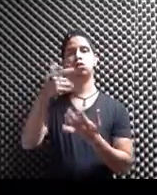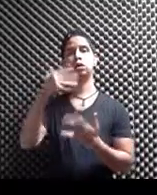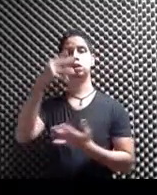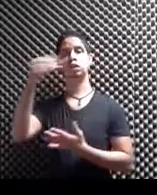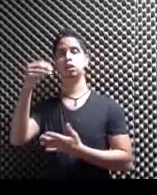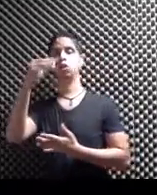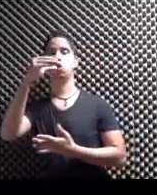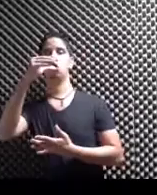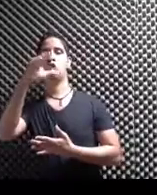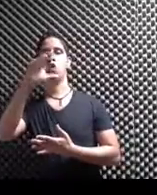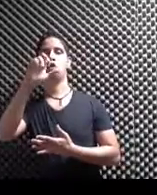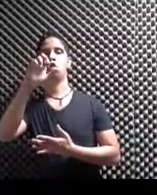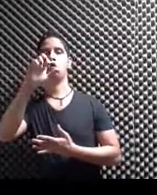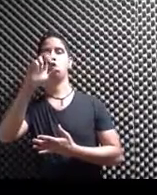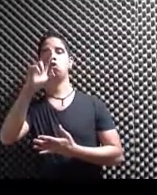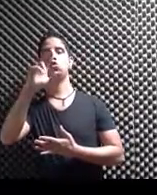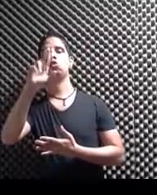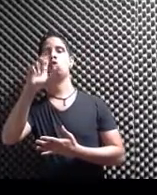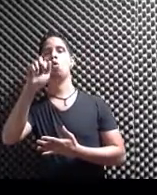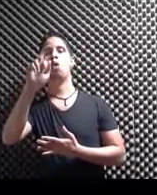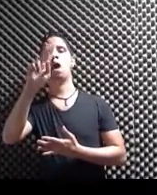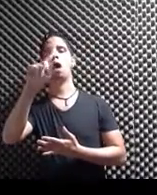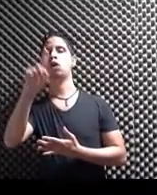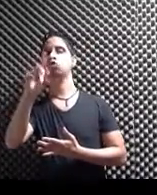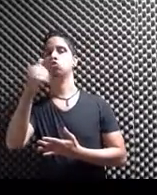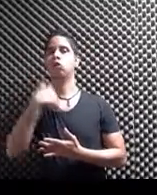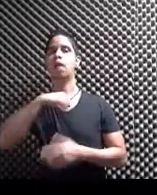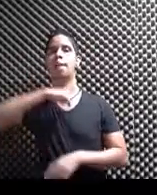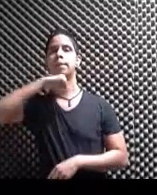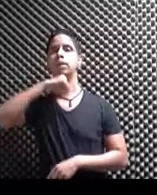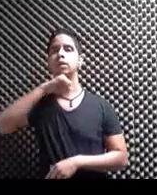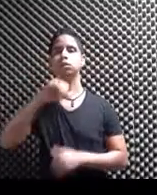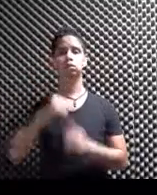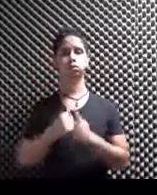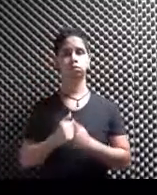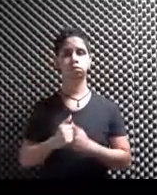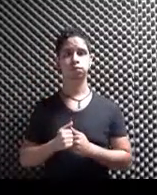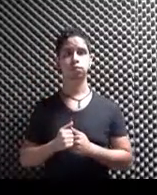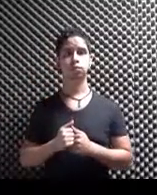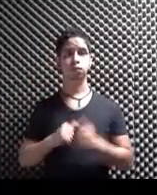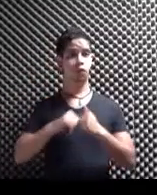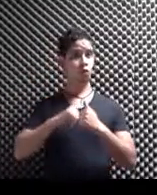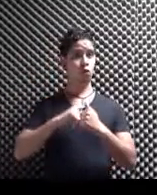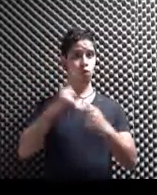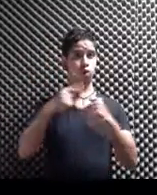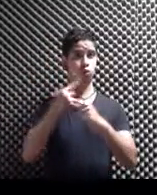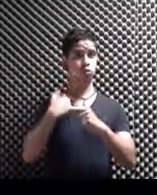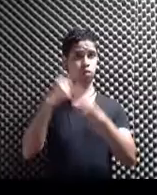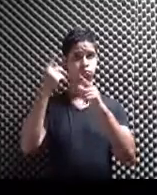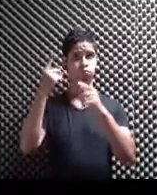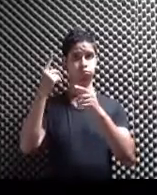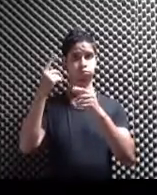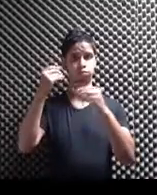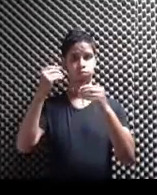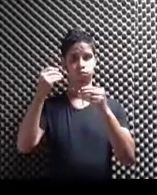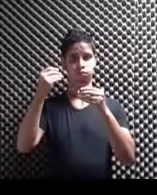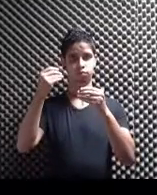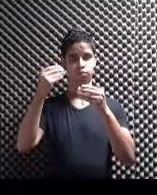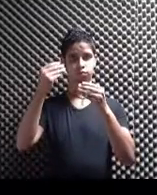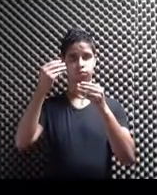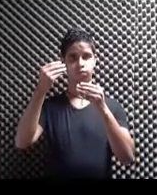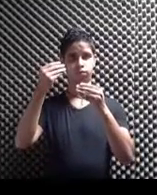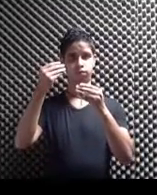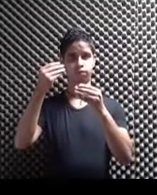los cuarzo ¿cómo funciona esto Diana? cuéntame cuando una persona va a un espacio ok cuando una persona va a mi espacio yo le pregunto tres colores